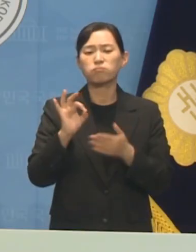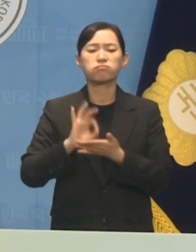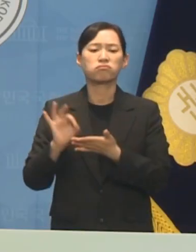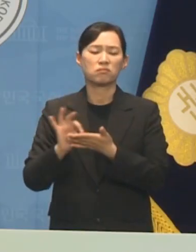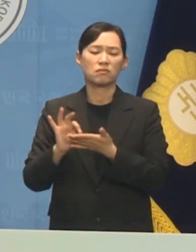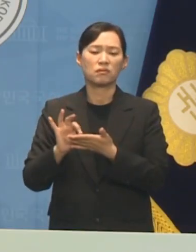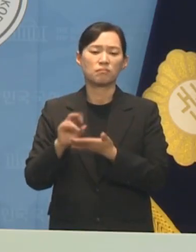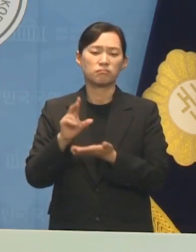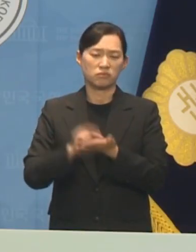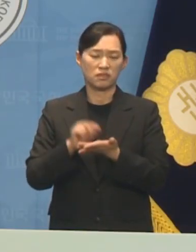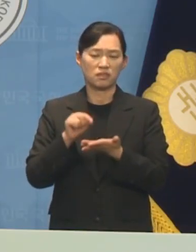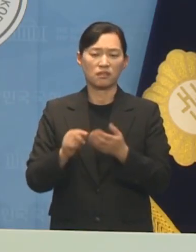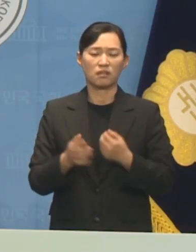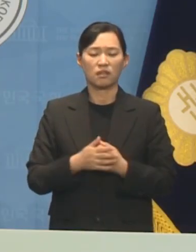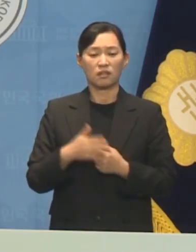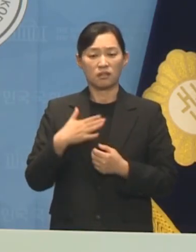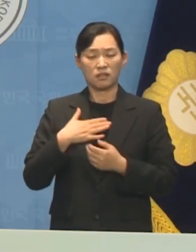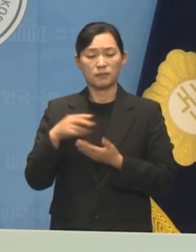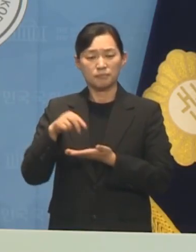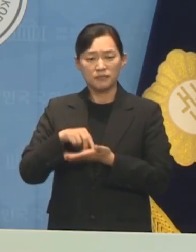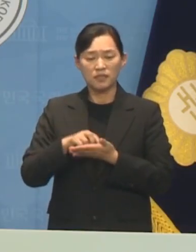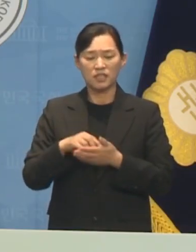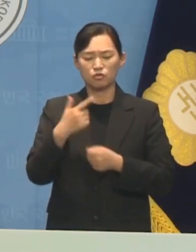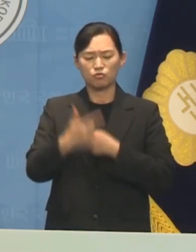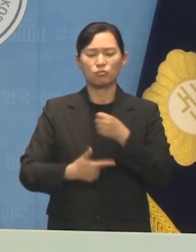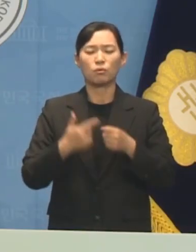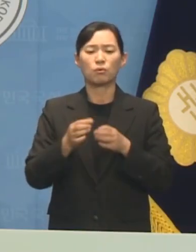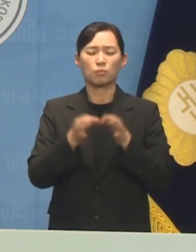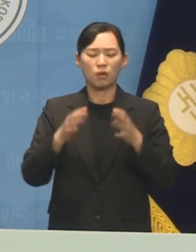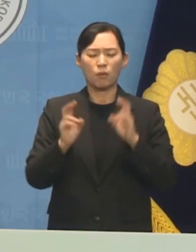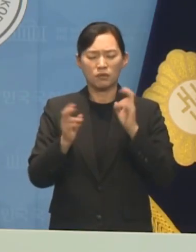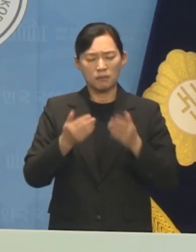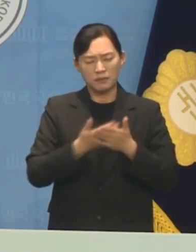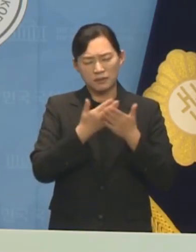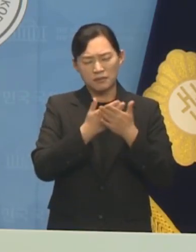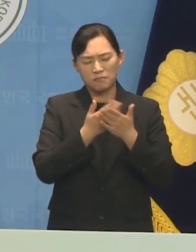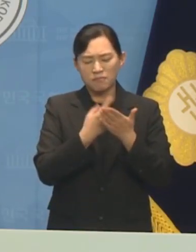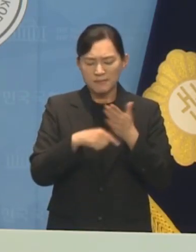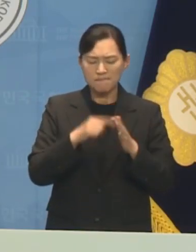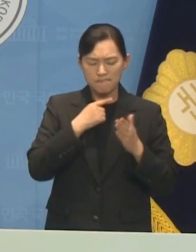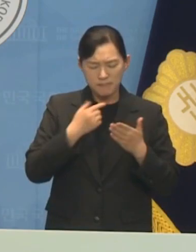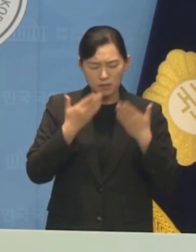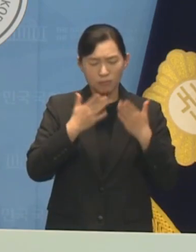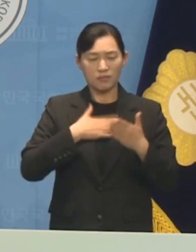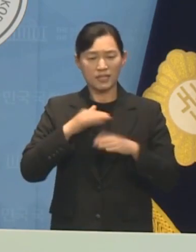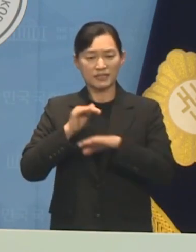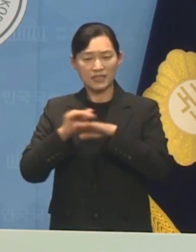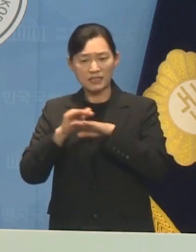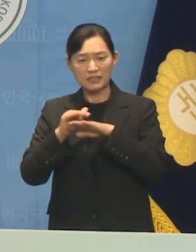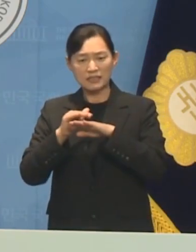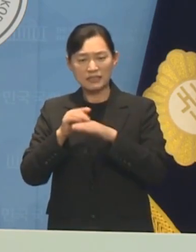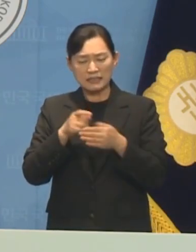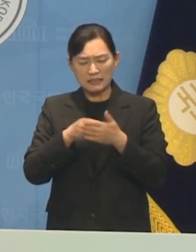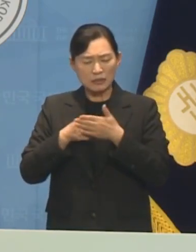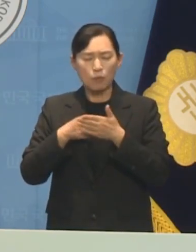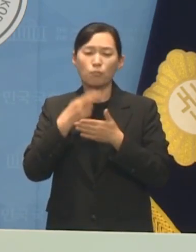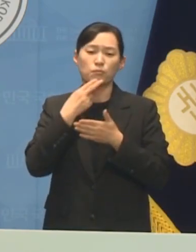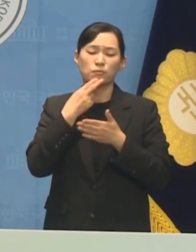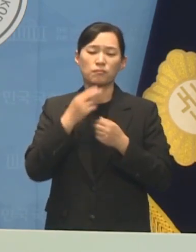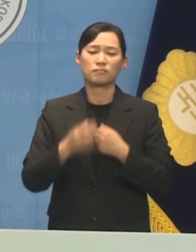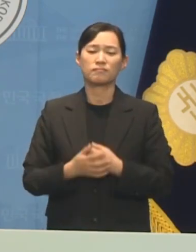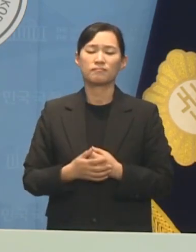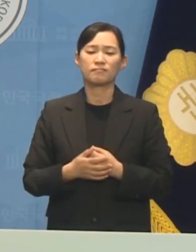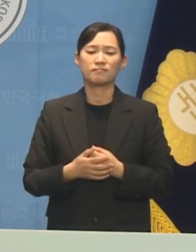문제입니다. 제 경우 지난 6년간 회사 발전을 위해 헌신하며 제 차량을 아끼지 않았습니다.